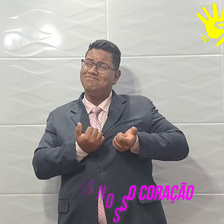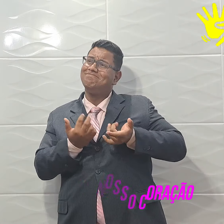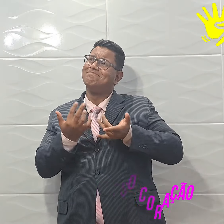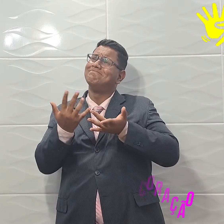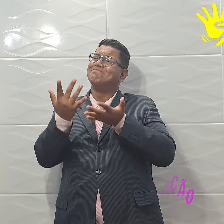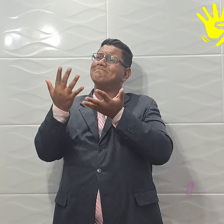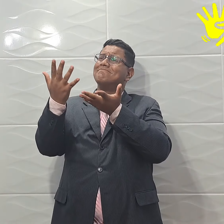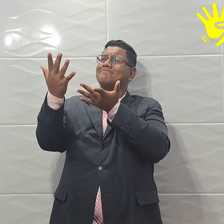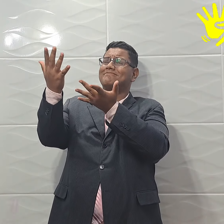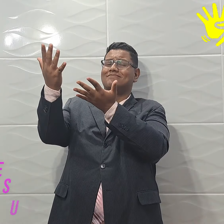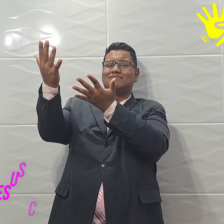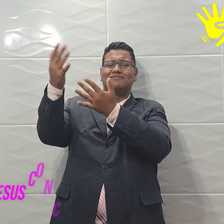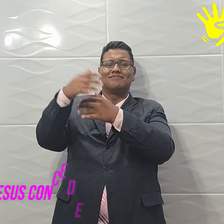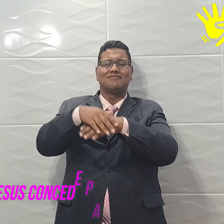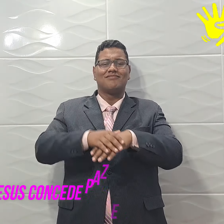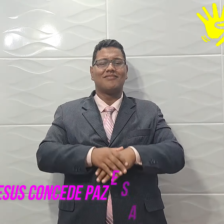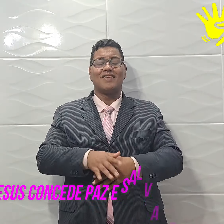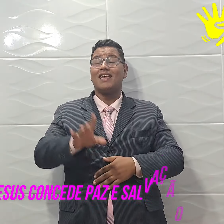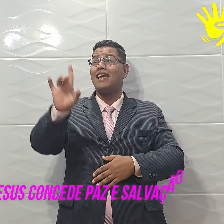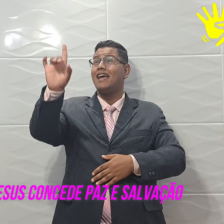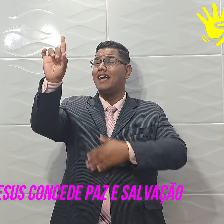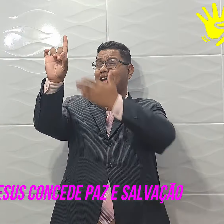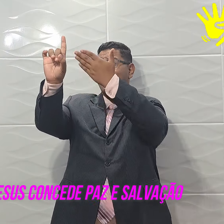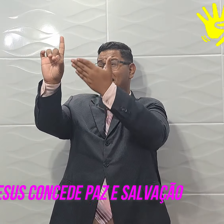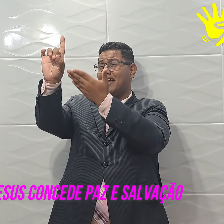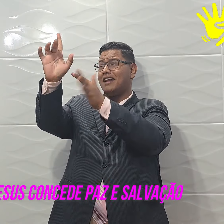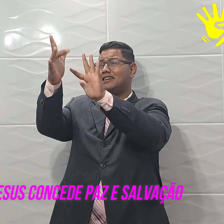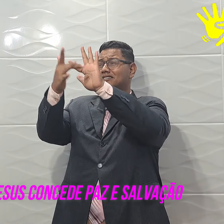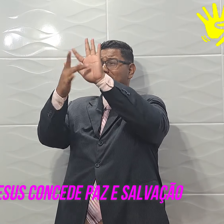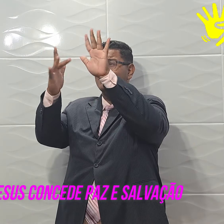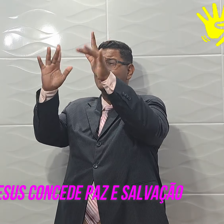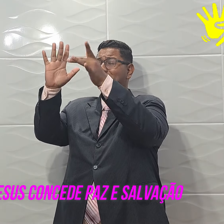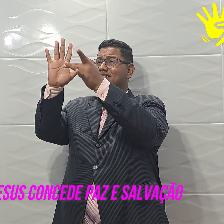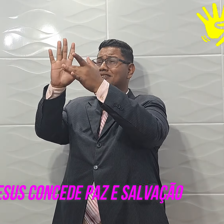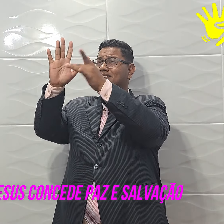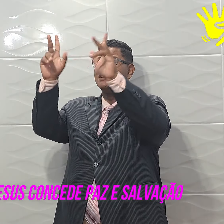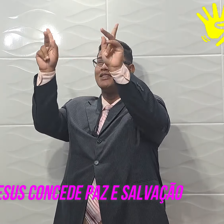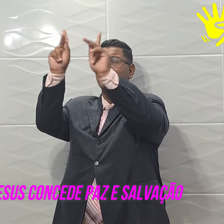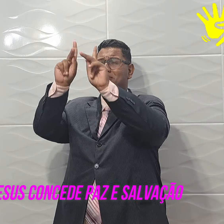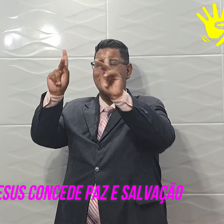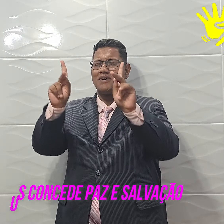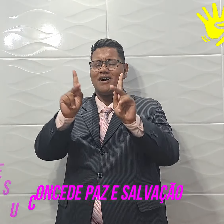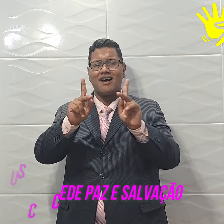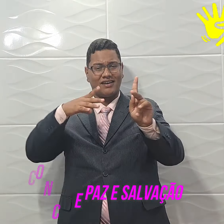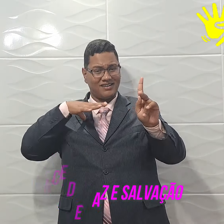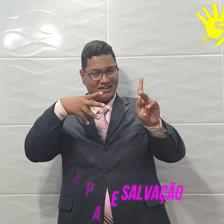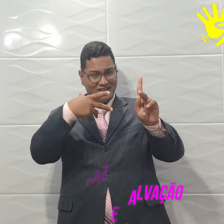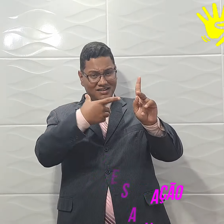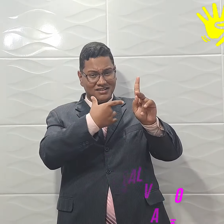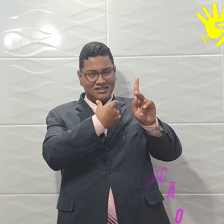Só Jesus concede paz e salvação